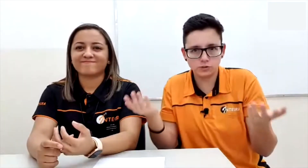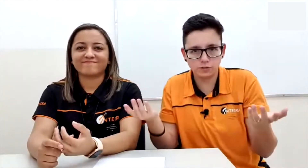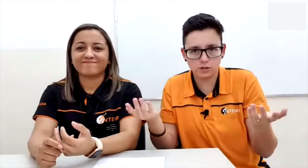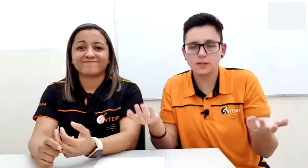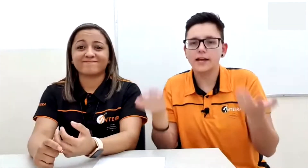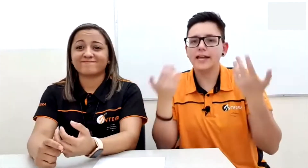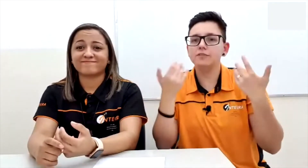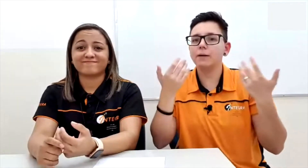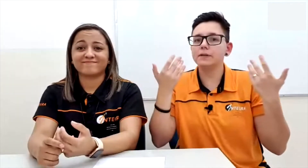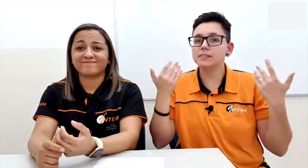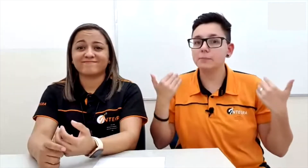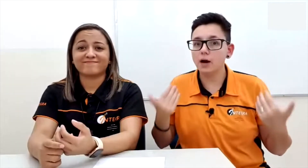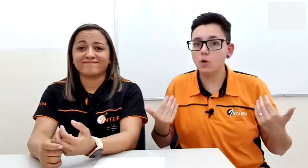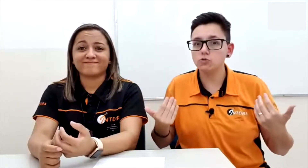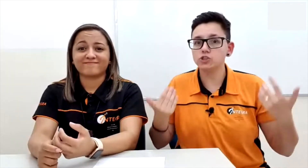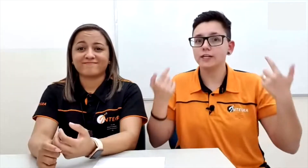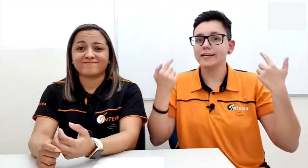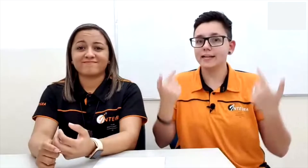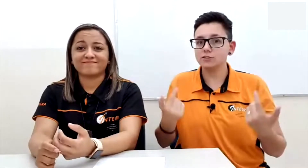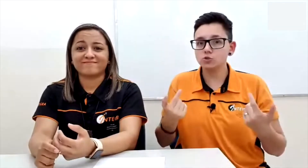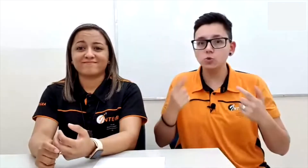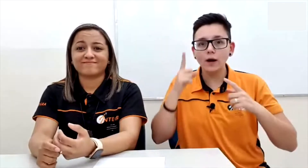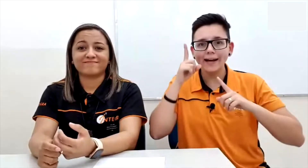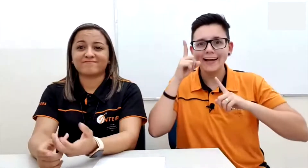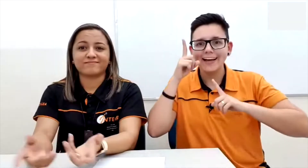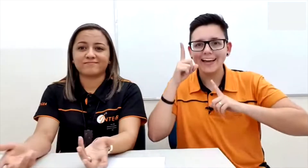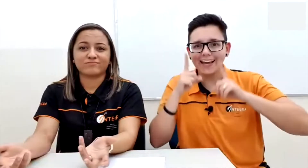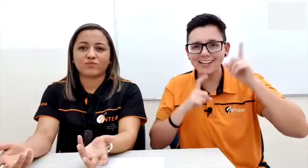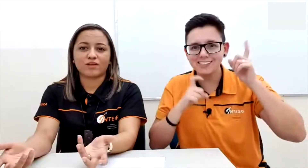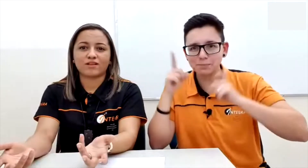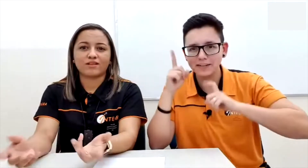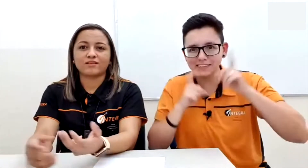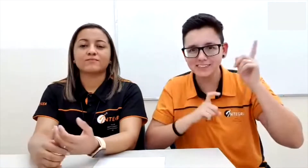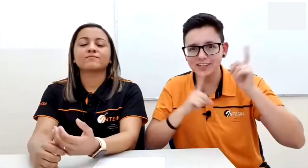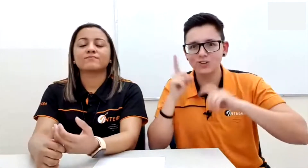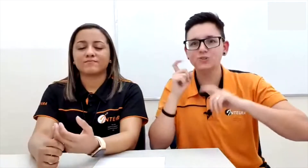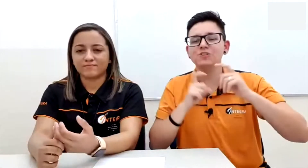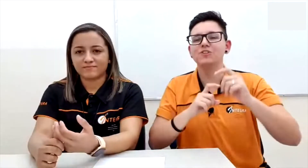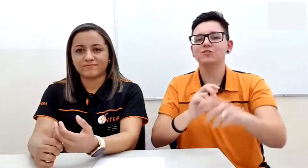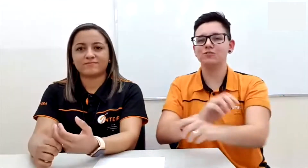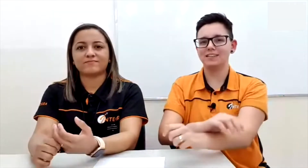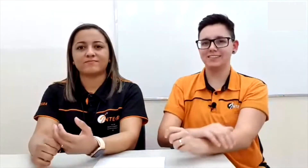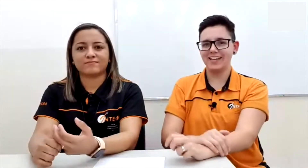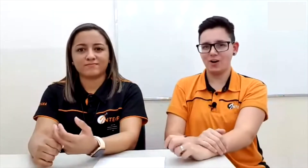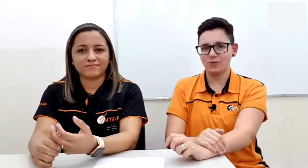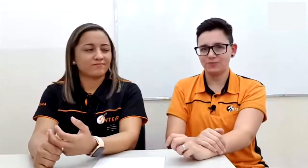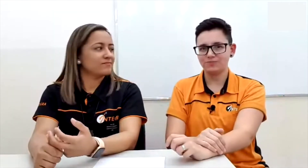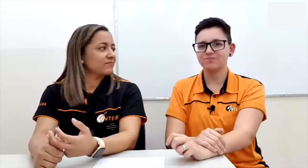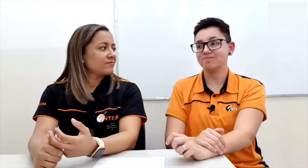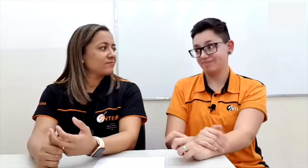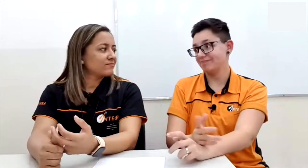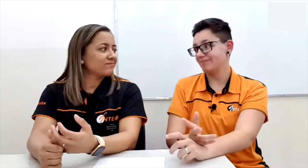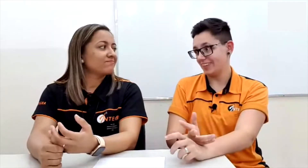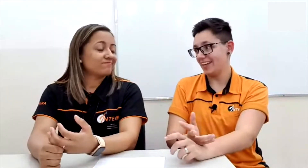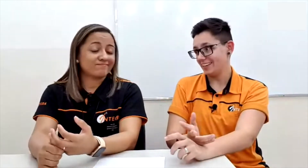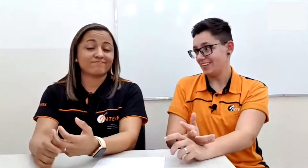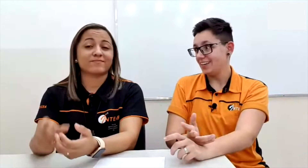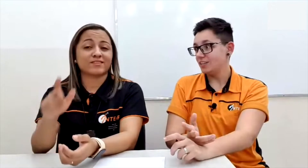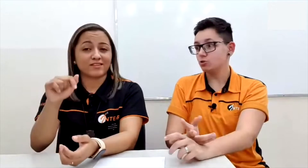voz. Ele vai perceber aonde? Na sua expressão facial, né? E o surdo é